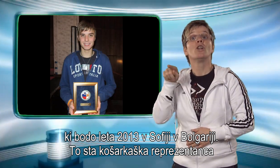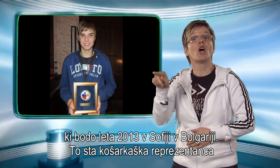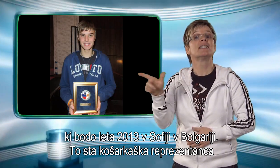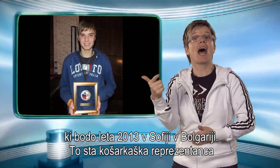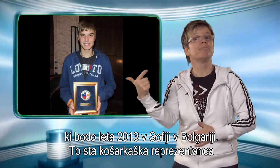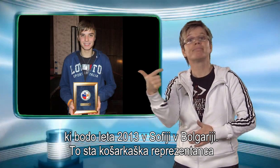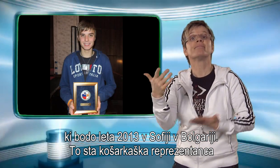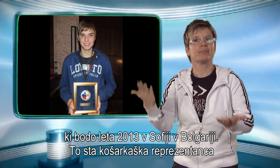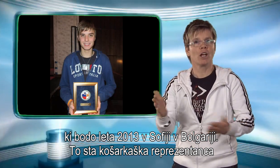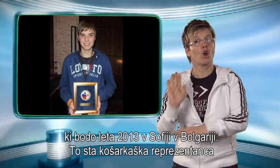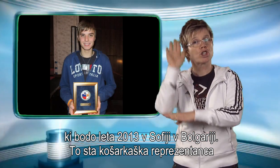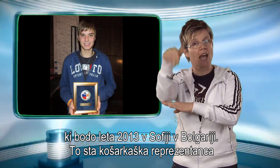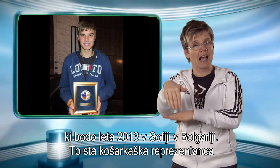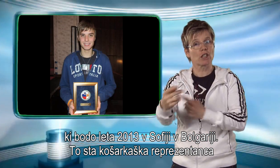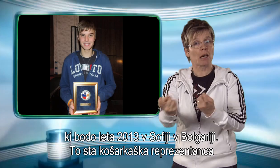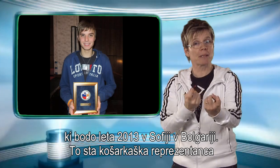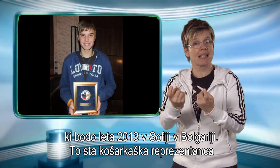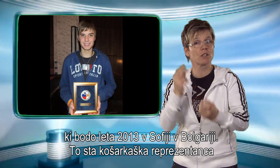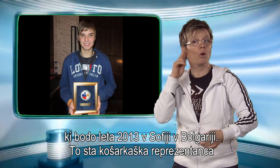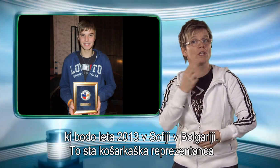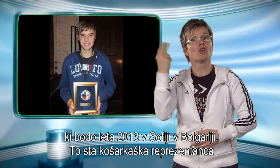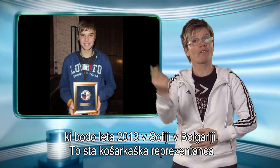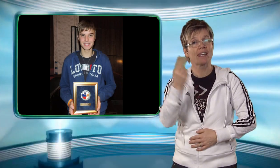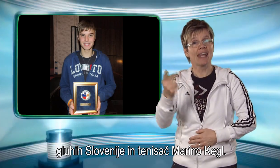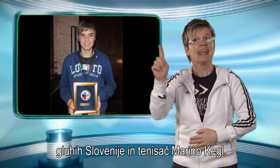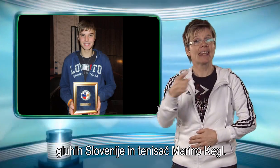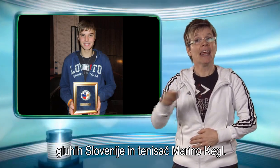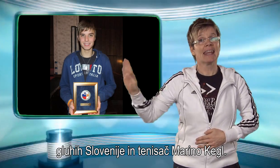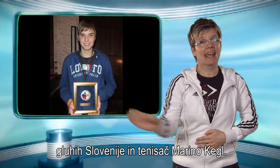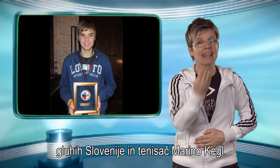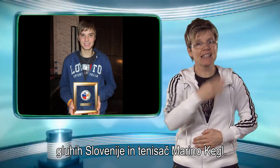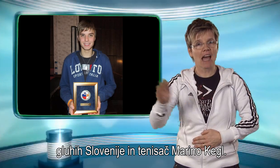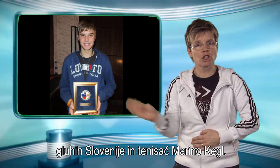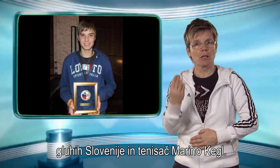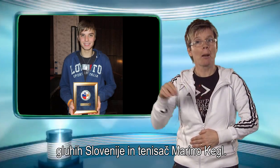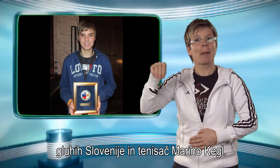To sta košarkaška reprezentanca gluhih Slovenije in tenisač Marino Kegl.